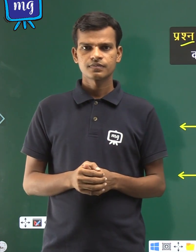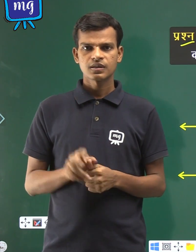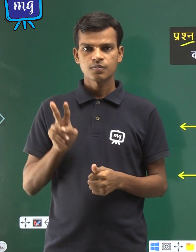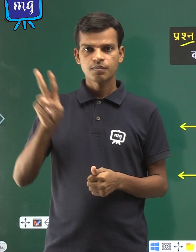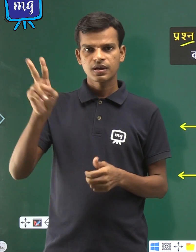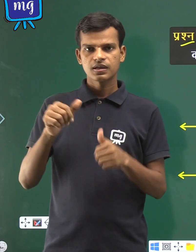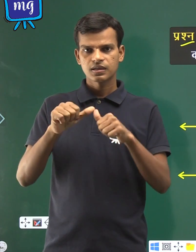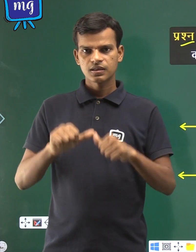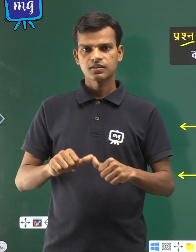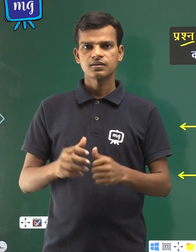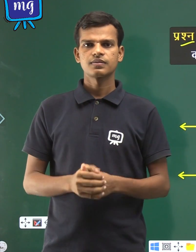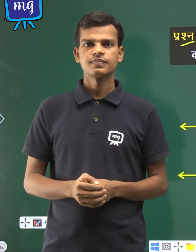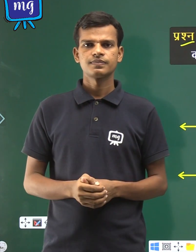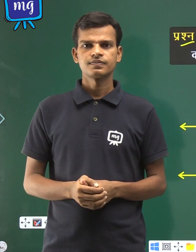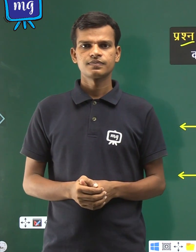मान ज्ञात कीजिए।